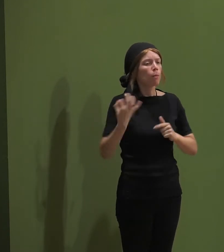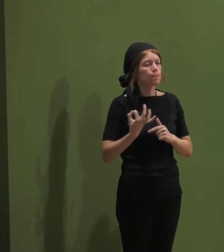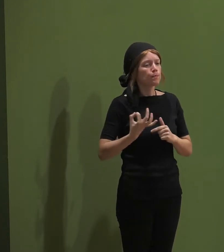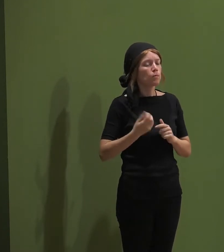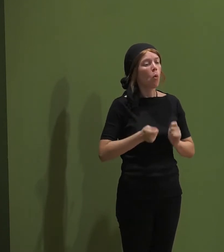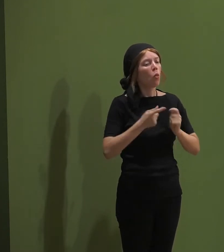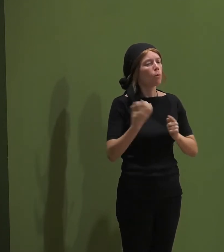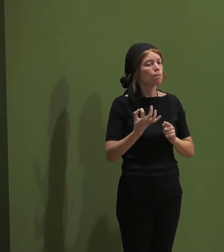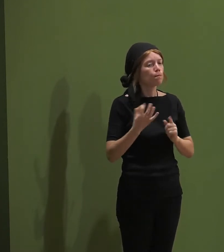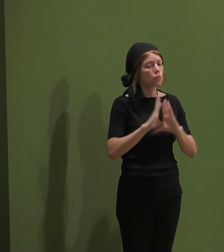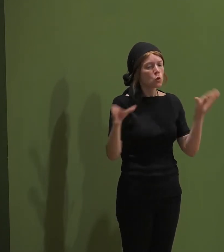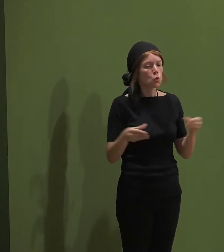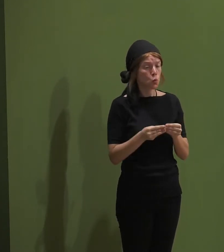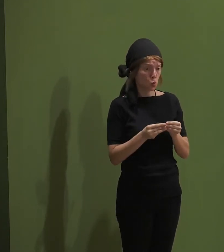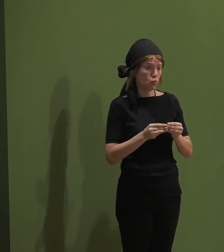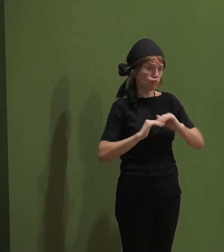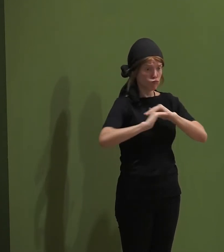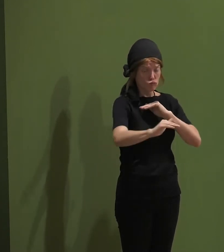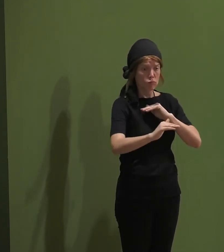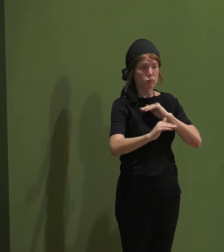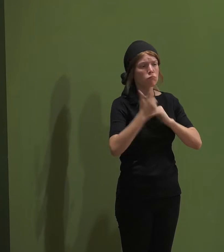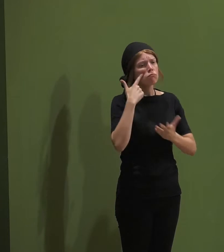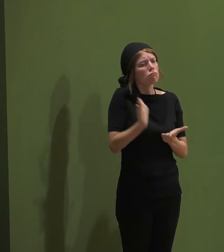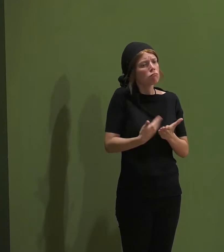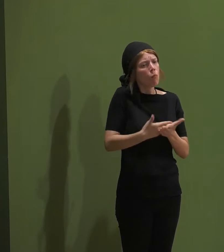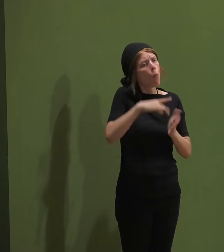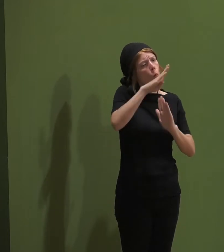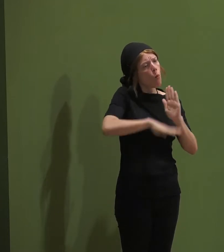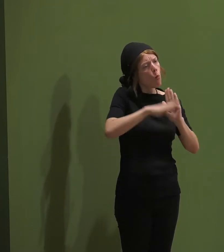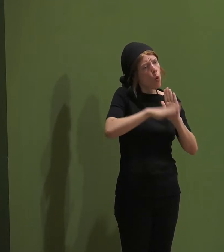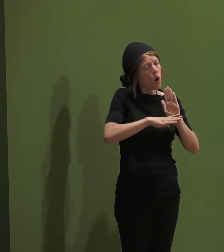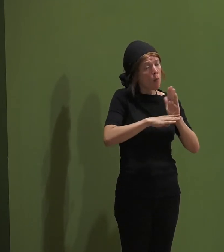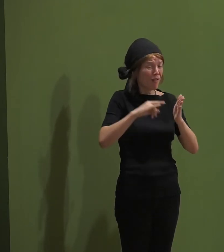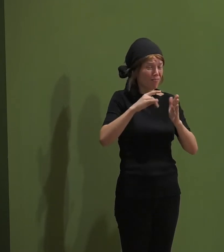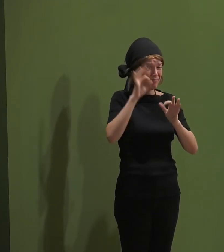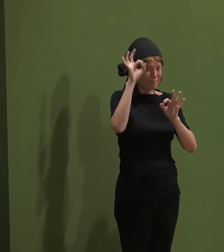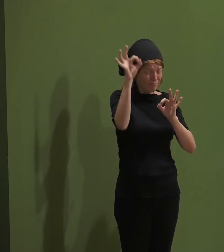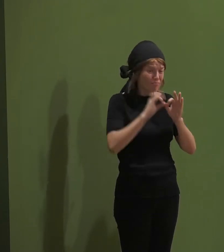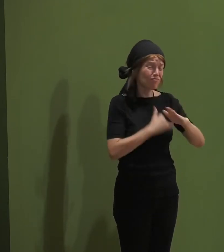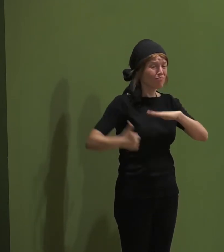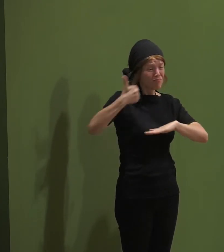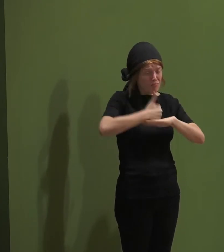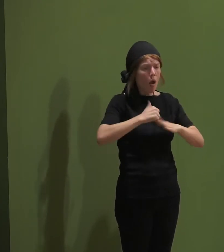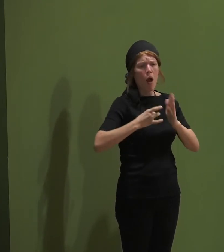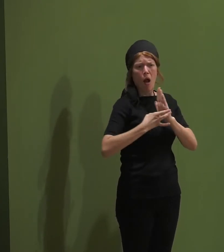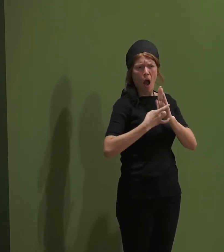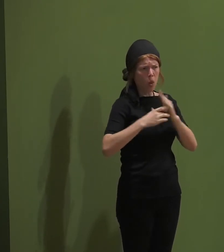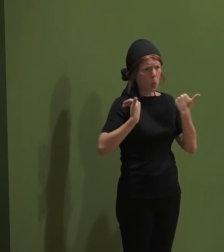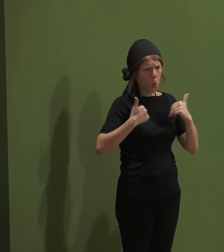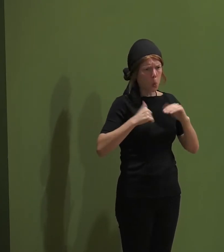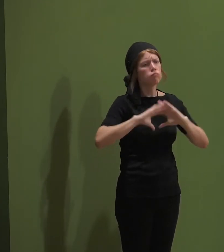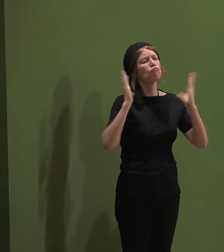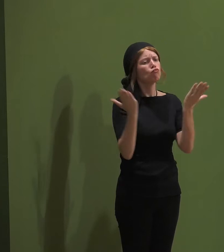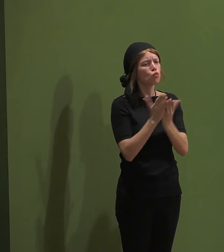que proporciona un conjunto de estándares que identifican programas de grado de ingeniería de alta calidad en Europa y en el